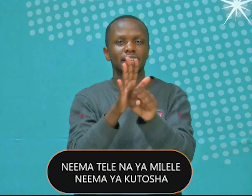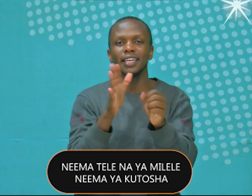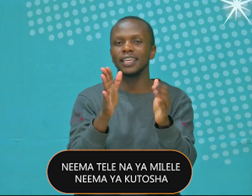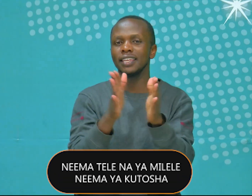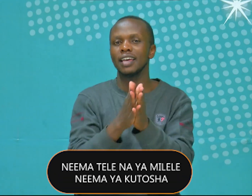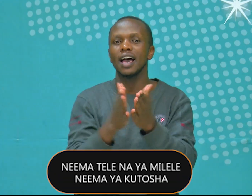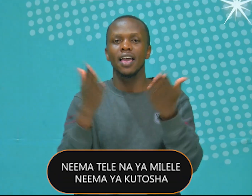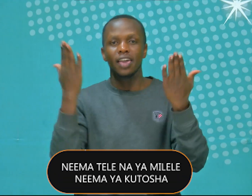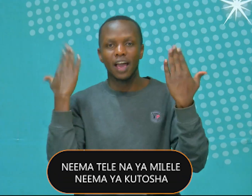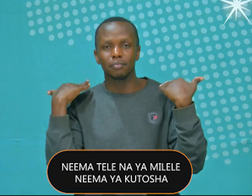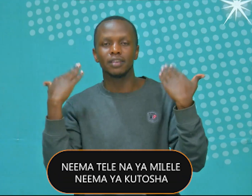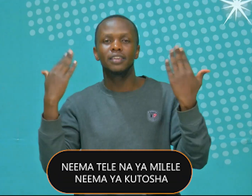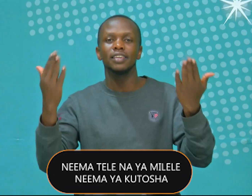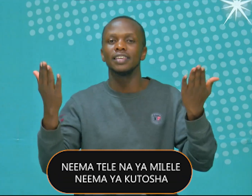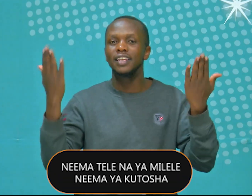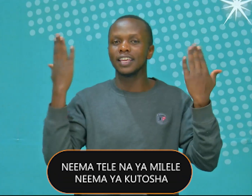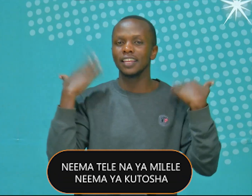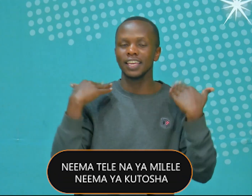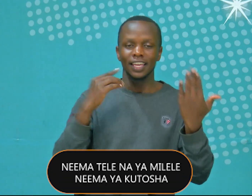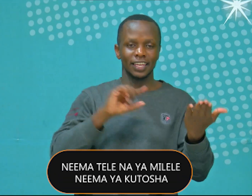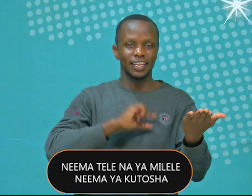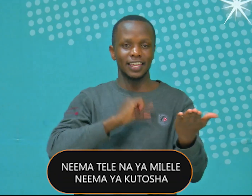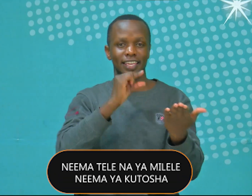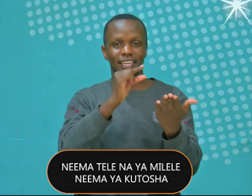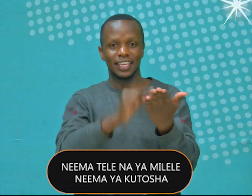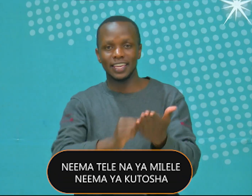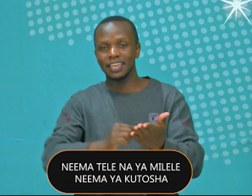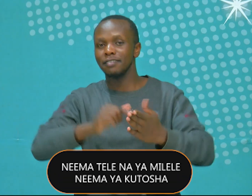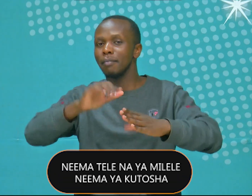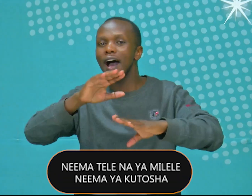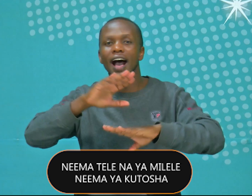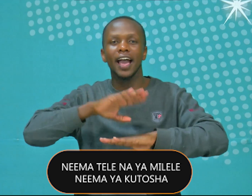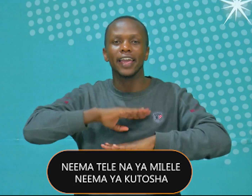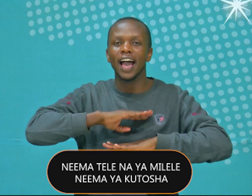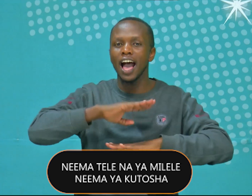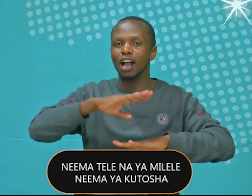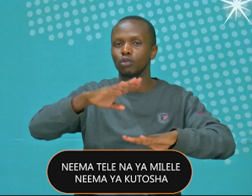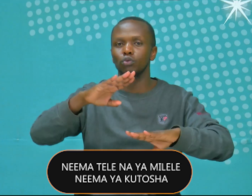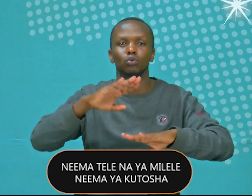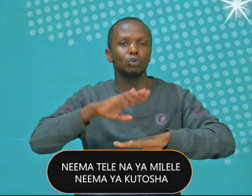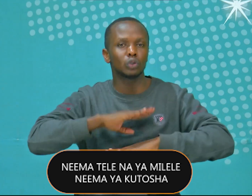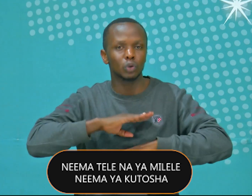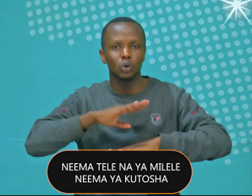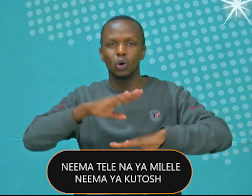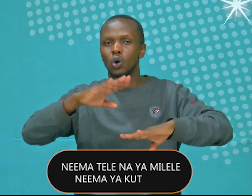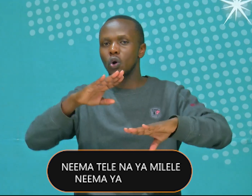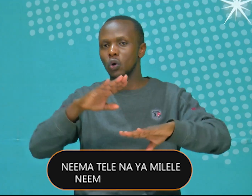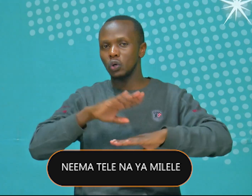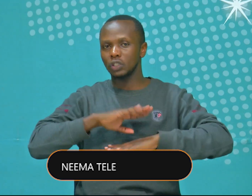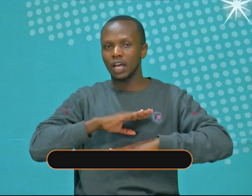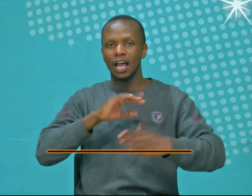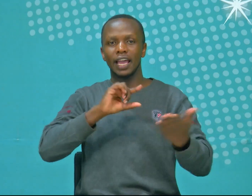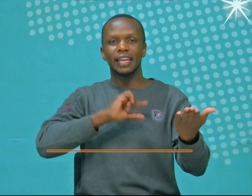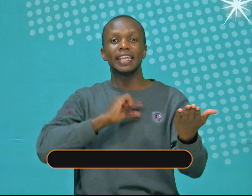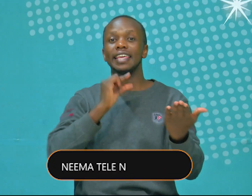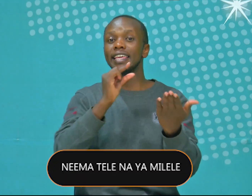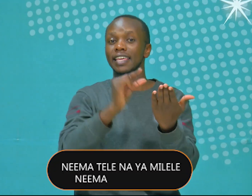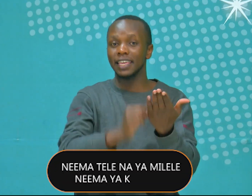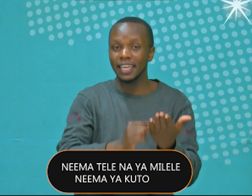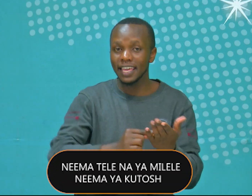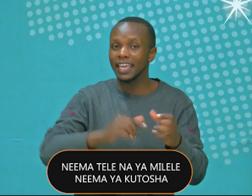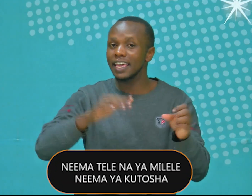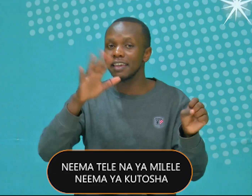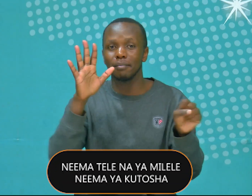Neema na ya mil ya milele neema yaema ya milele